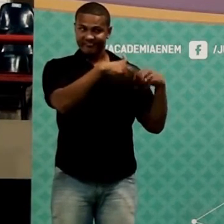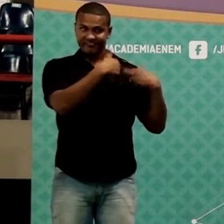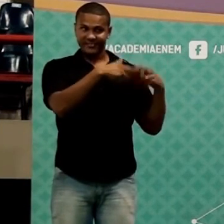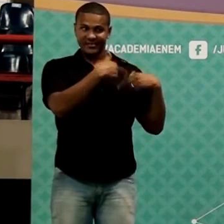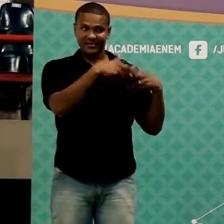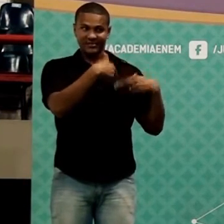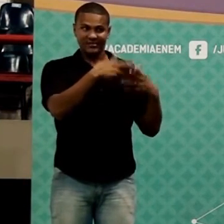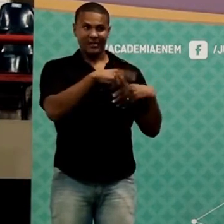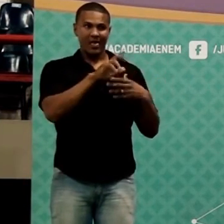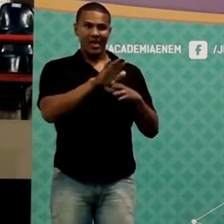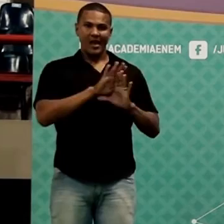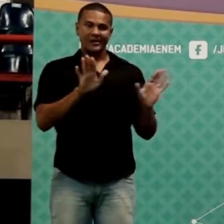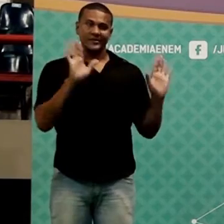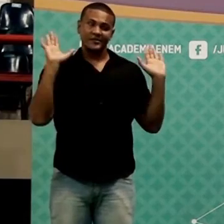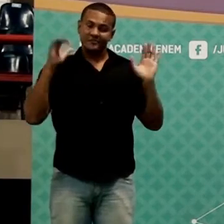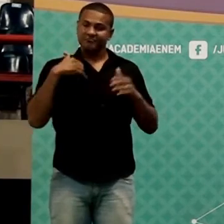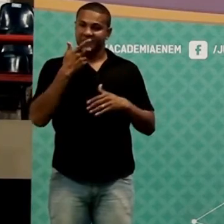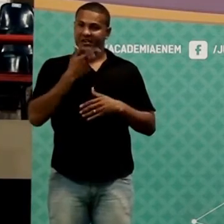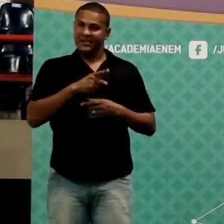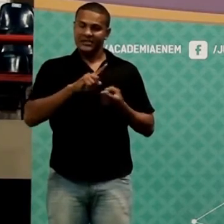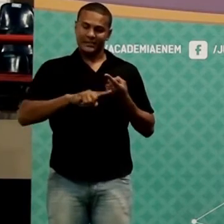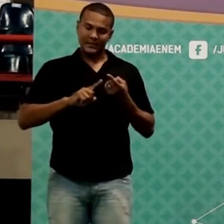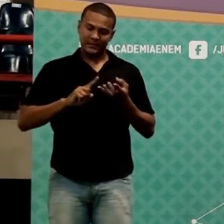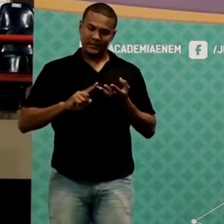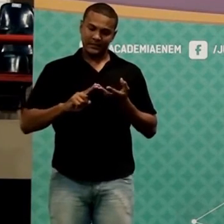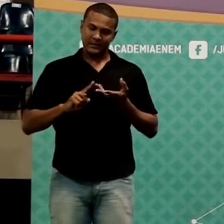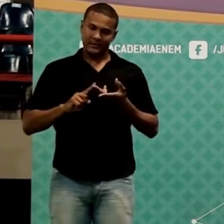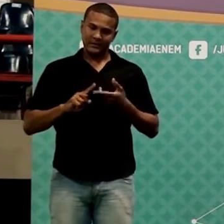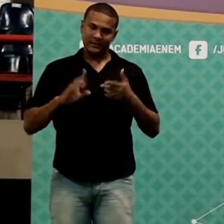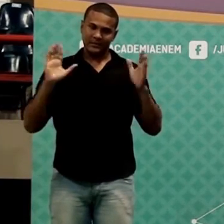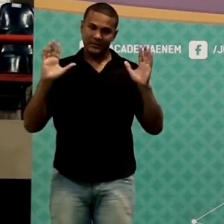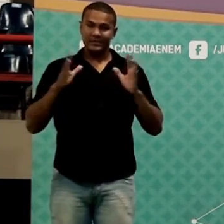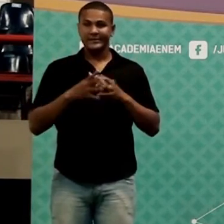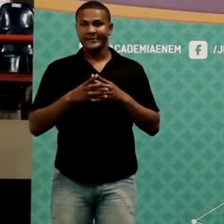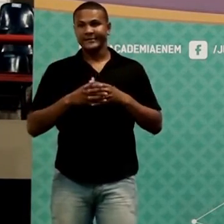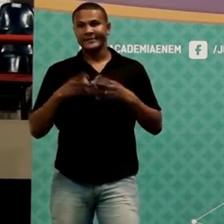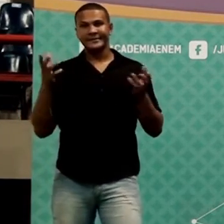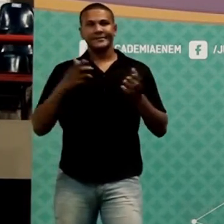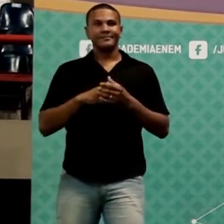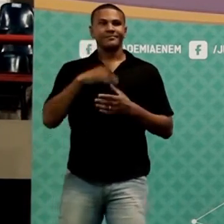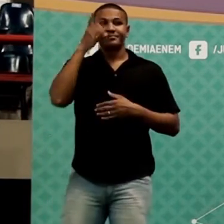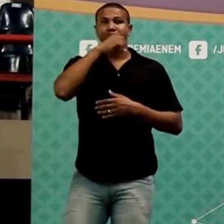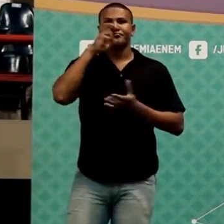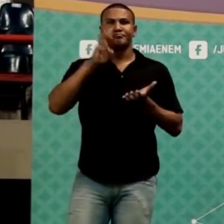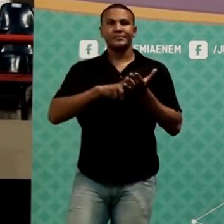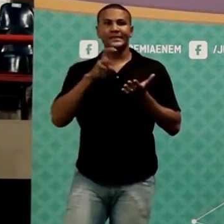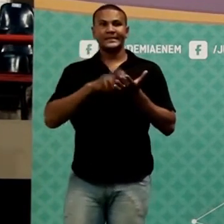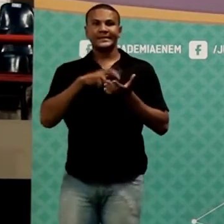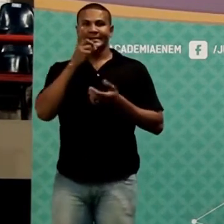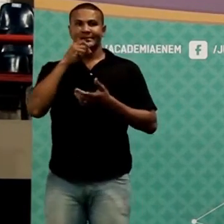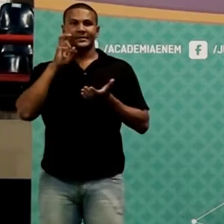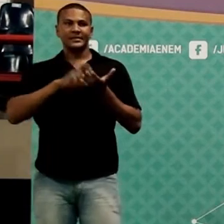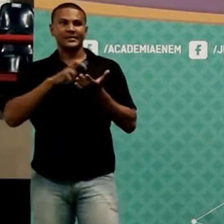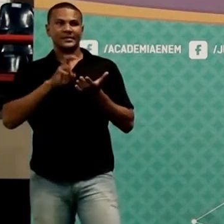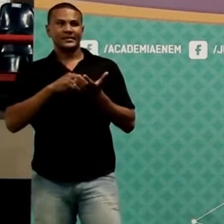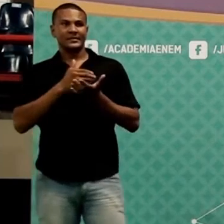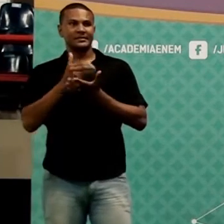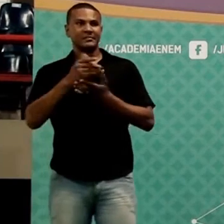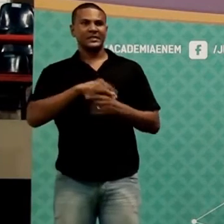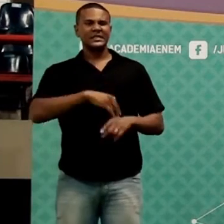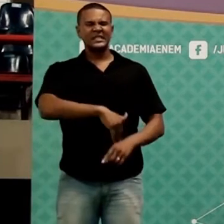tudo, tem não sei o quê, não sei o quê. A reunião começa logo de domingo de manhã, parece que a reunião começa. Domingo de manhã